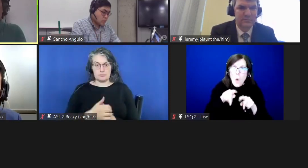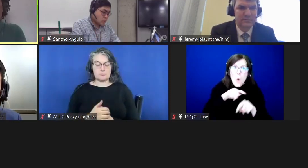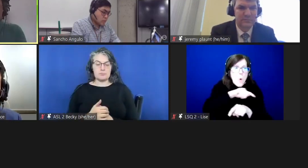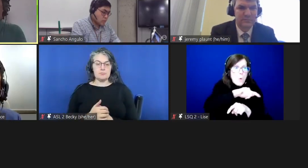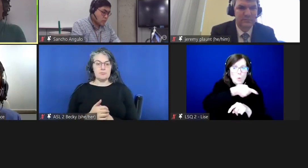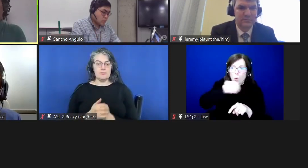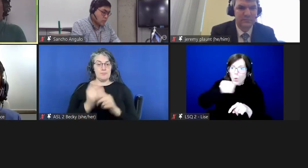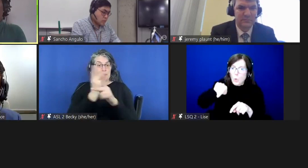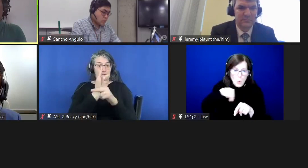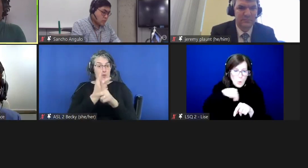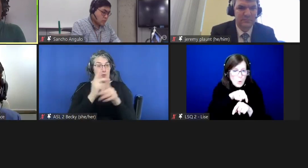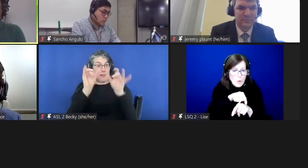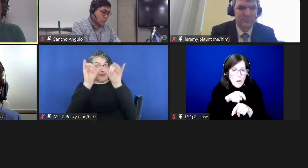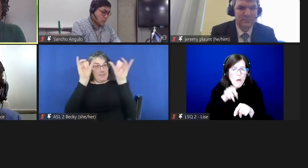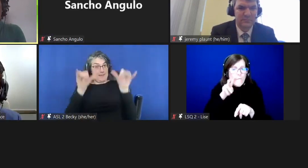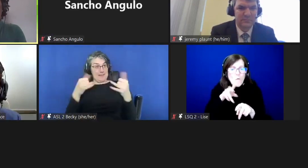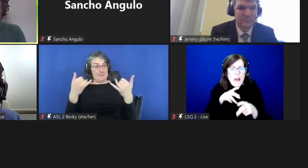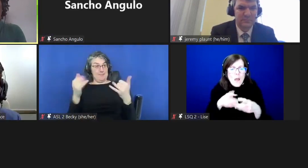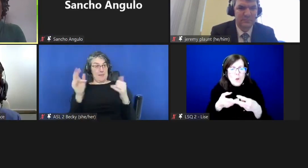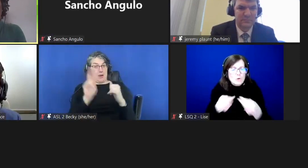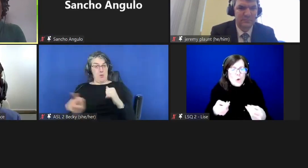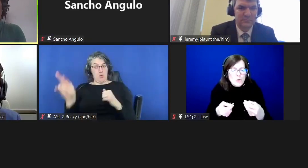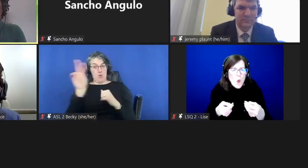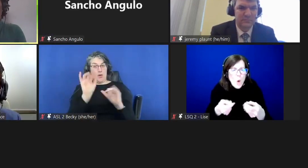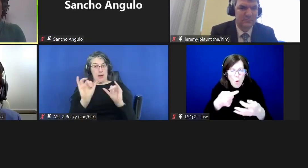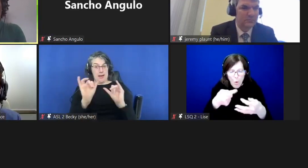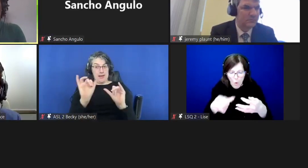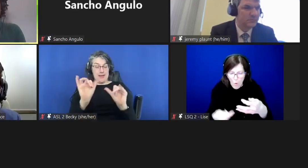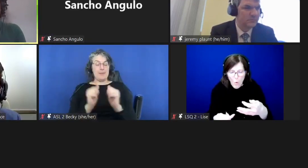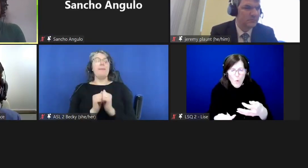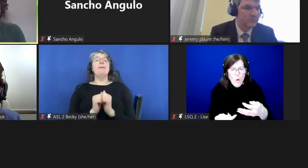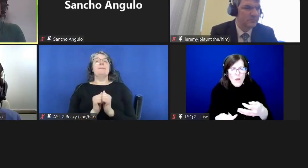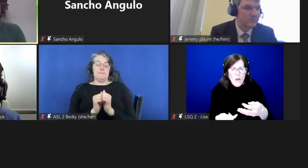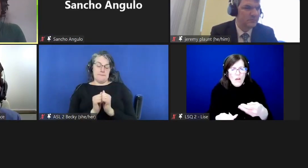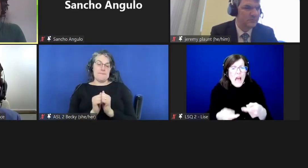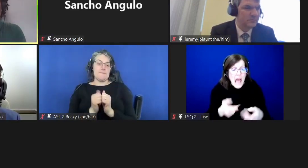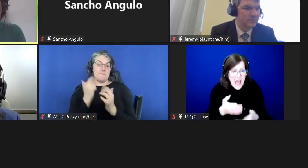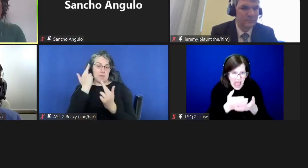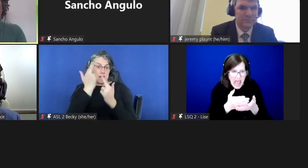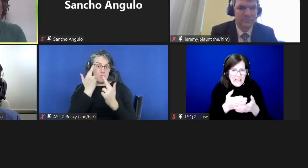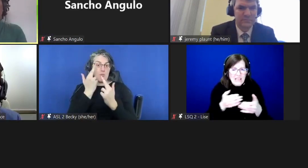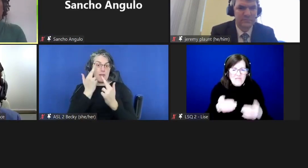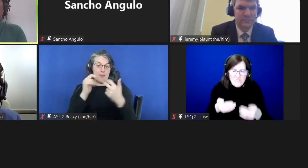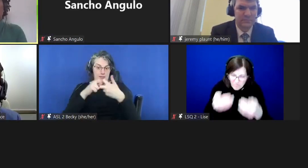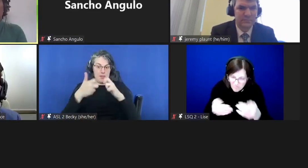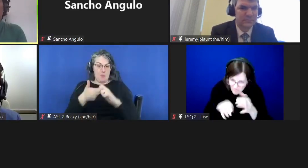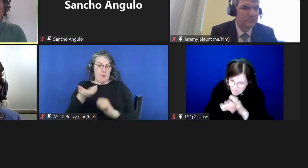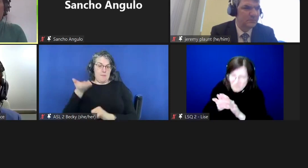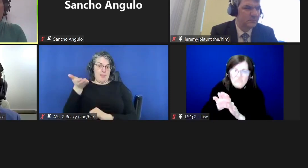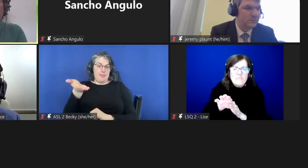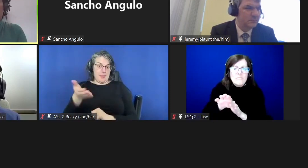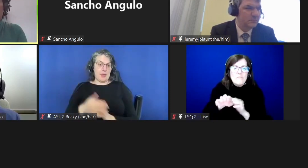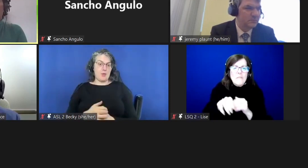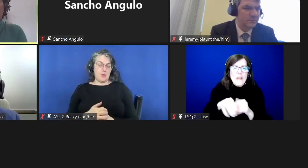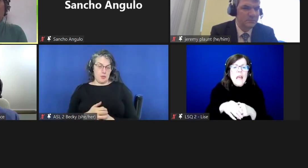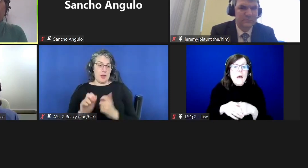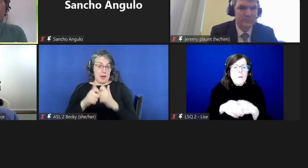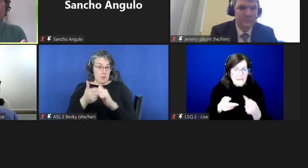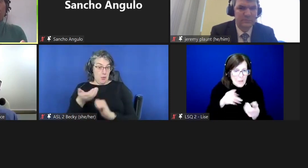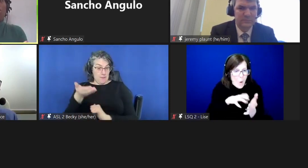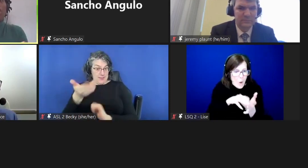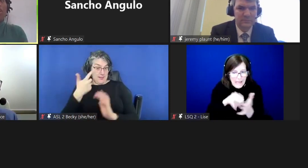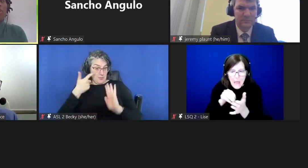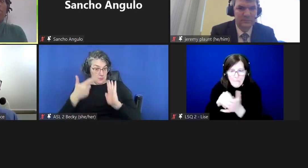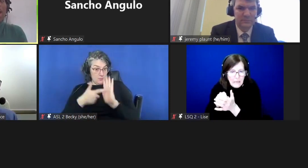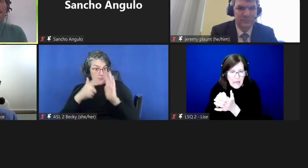sont les solutions apportées qui ont véritablement fait avancer les situations. On apprend ainsi à faire les choses de